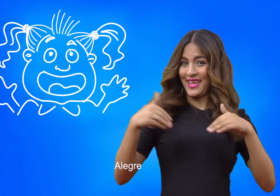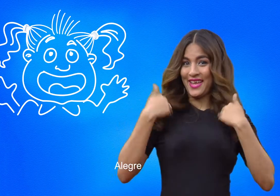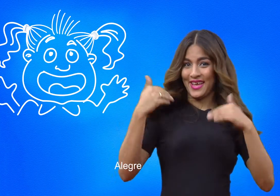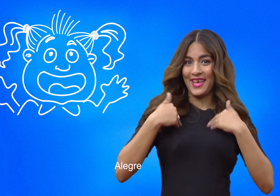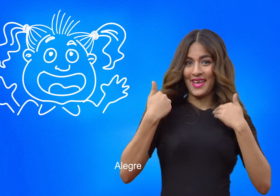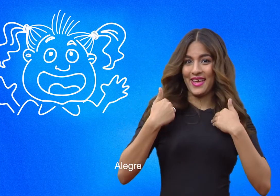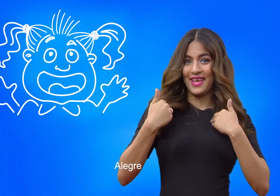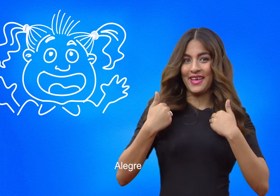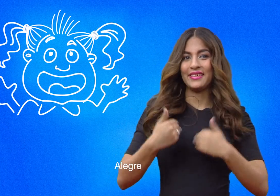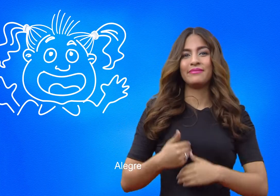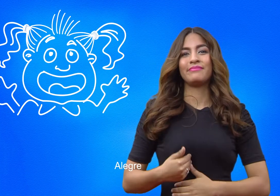Alegre.